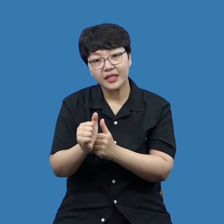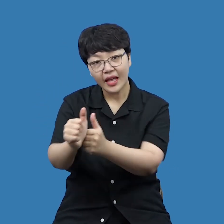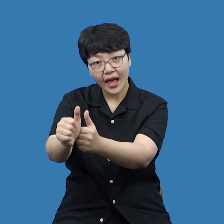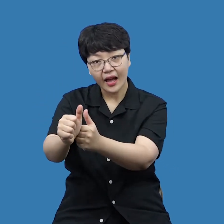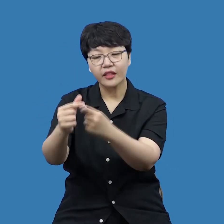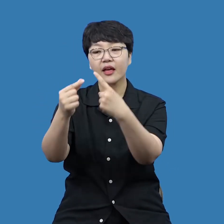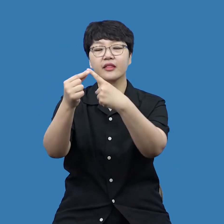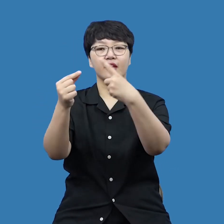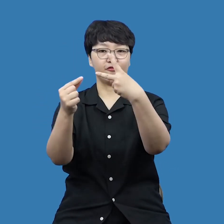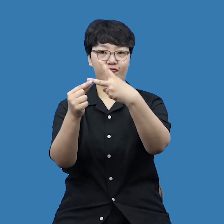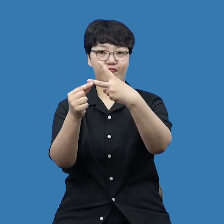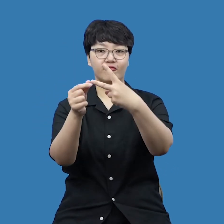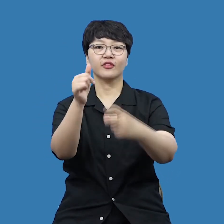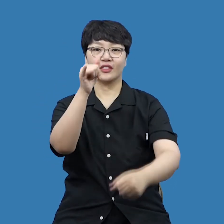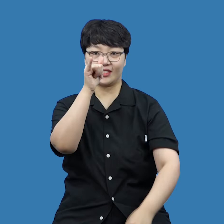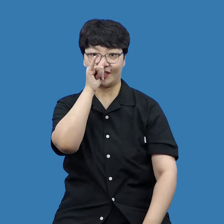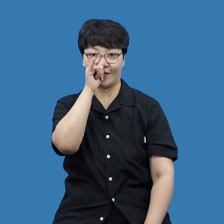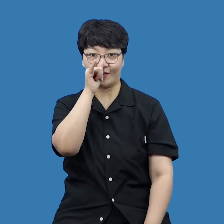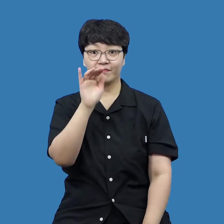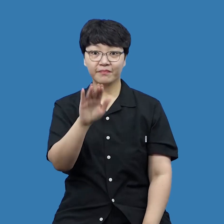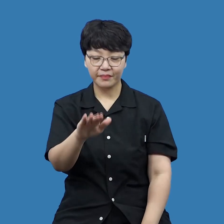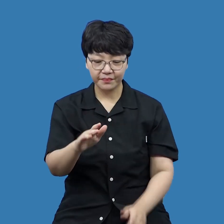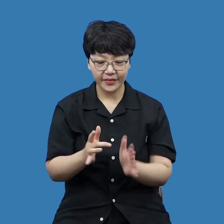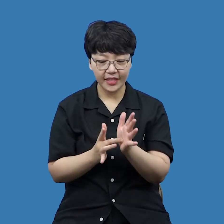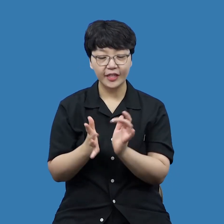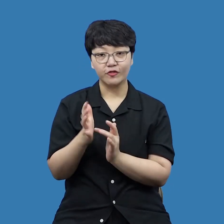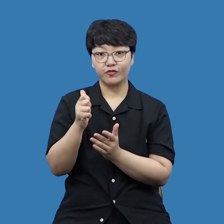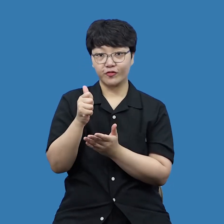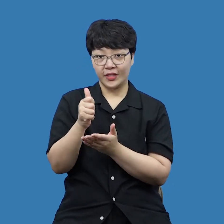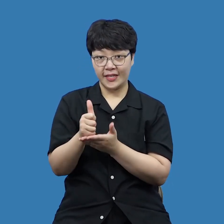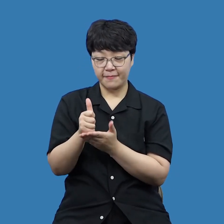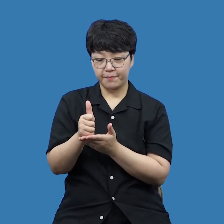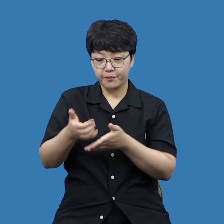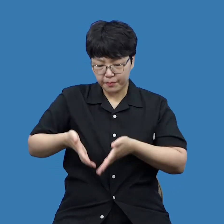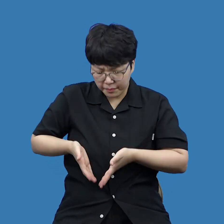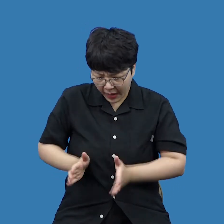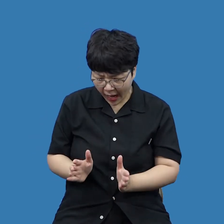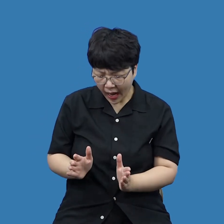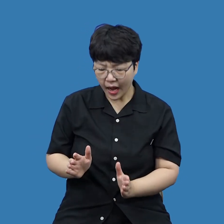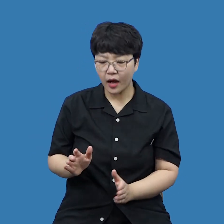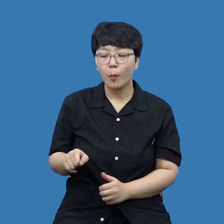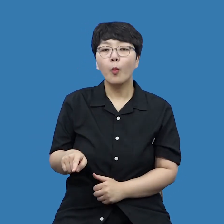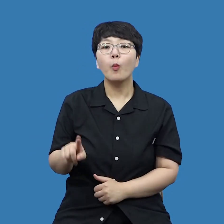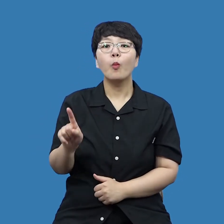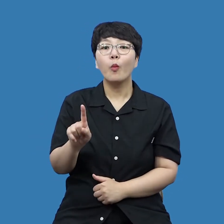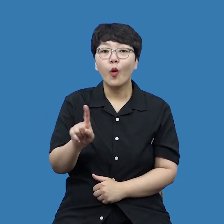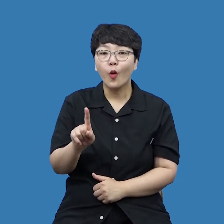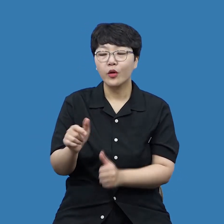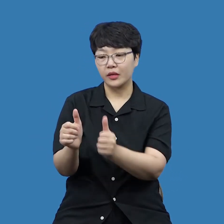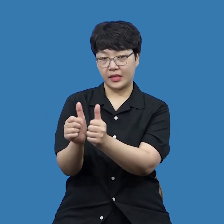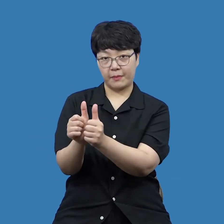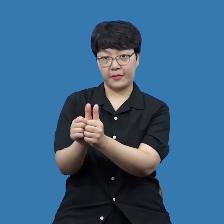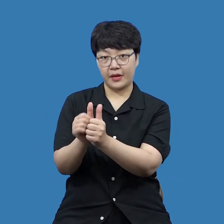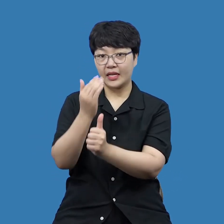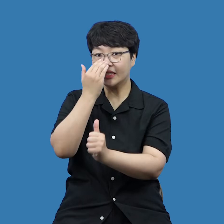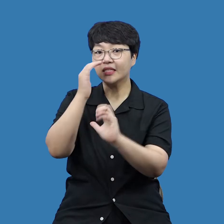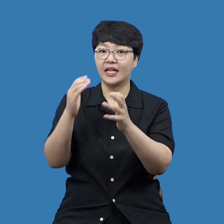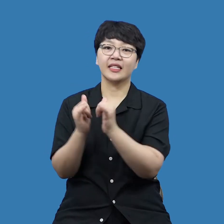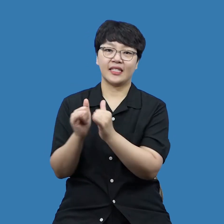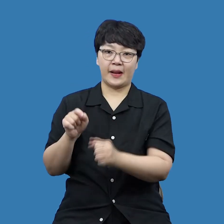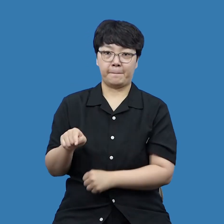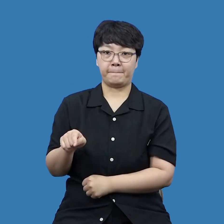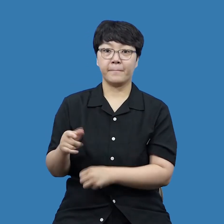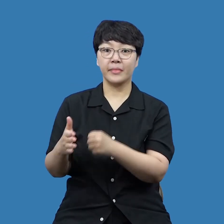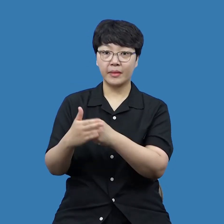있습니다. 자, 예수님도 유다 문화의 옷을 입고 유대인으로 이 땅에 오신 예수님은 유대